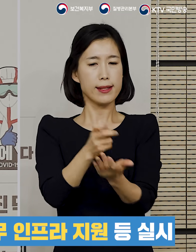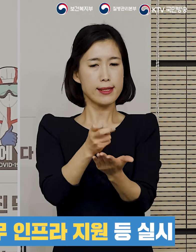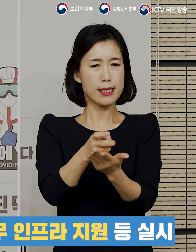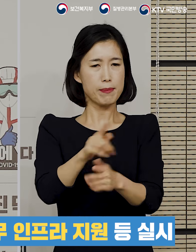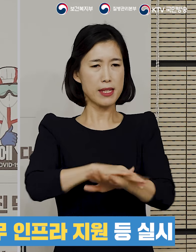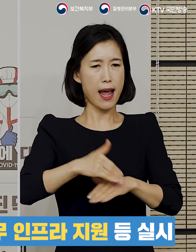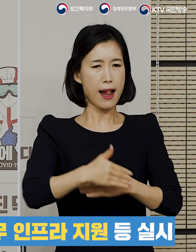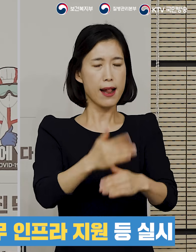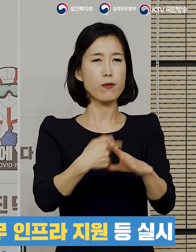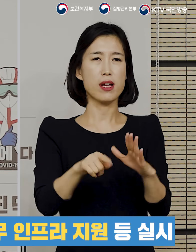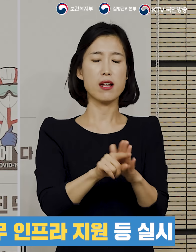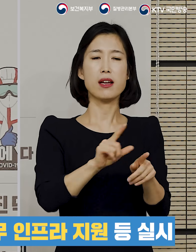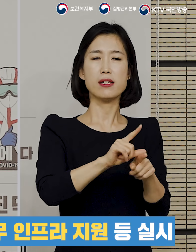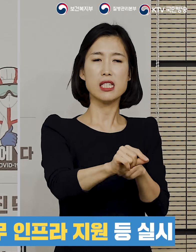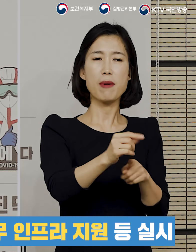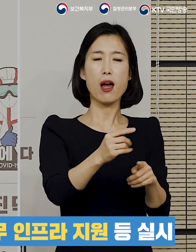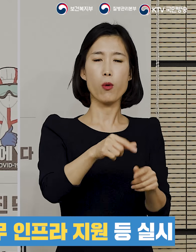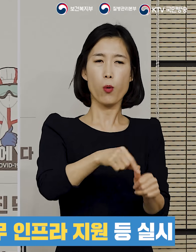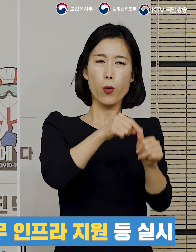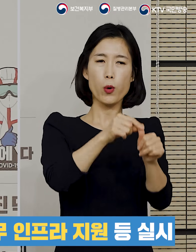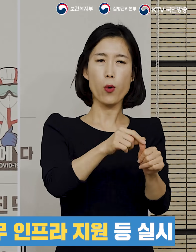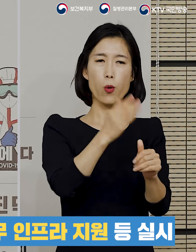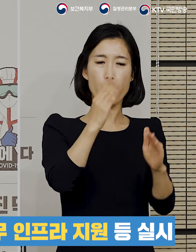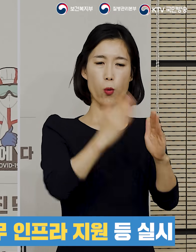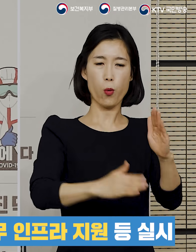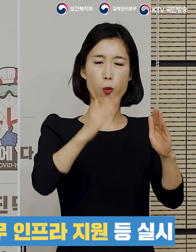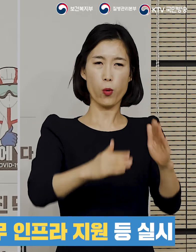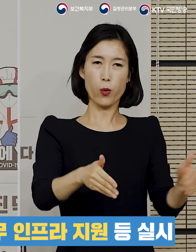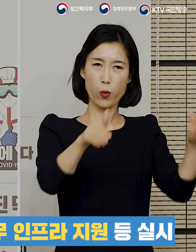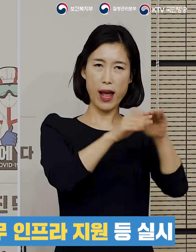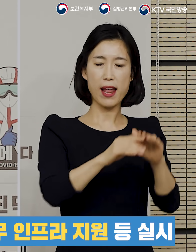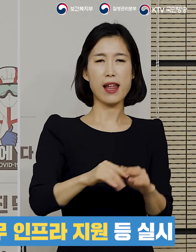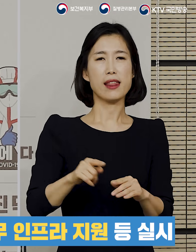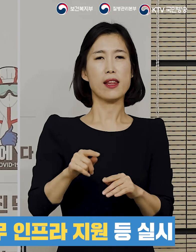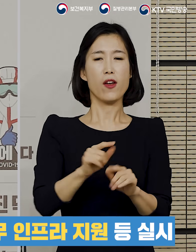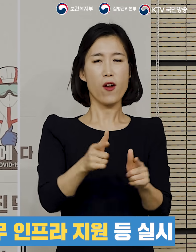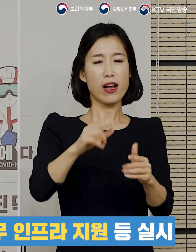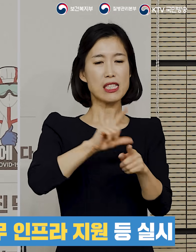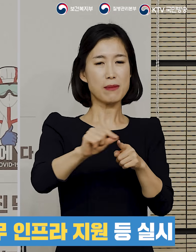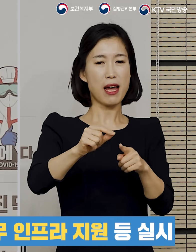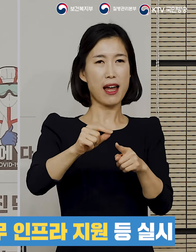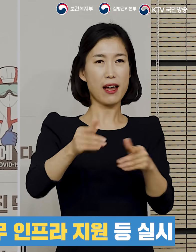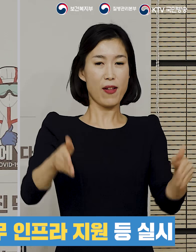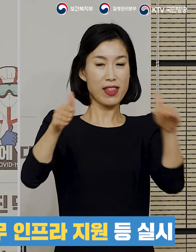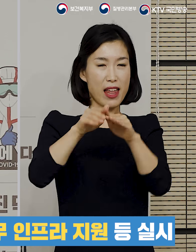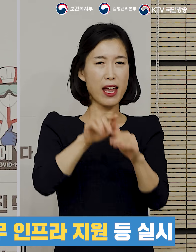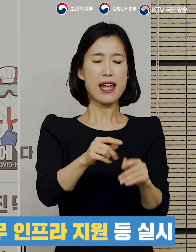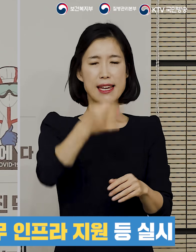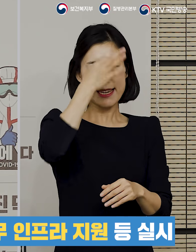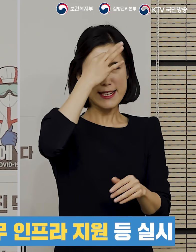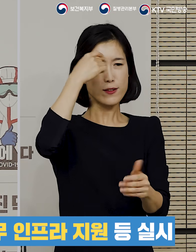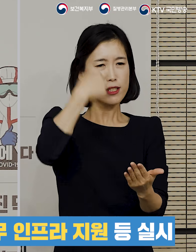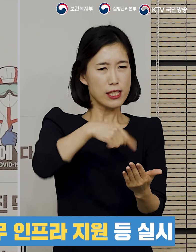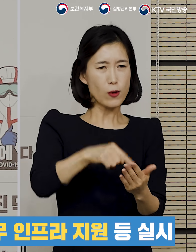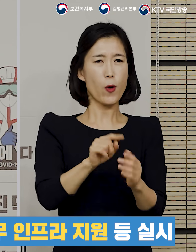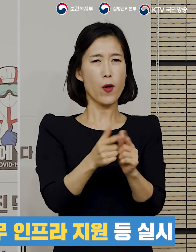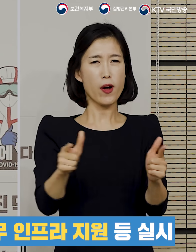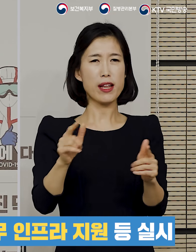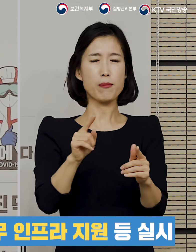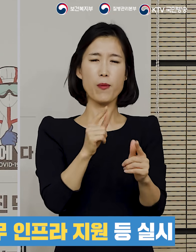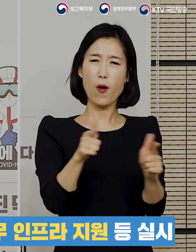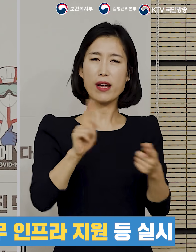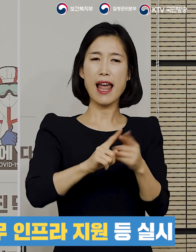지침을 준수할 수 있도록 지방고용관소와 안전보건공단의 사업장 지도 감독과 기술 지도